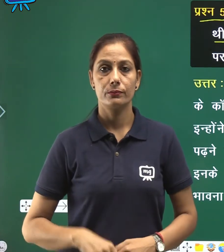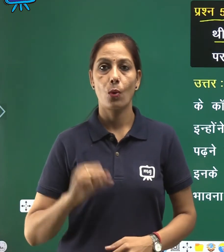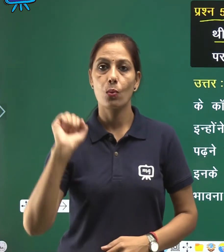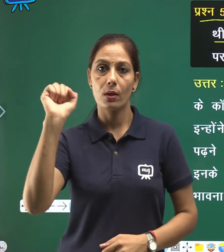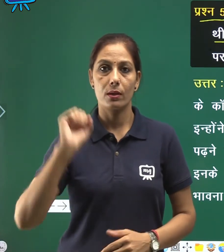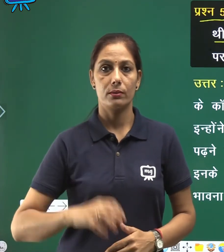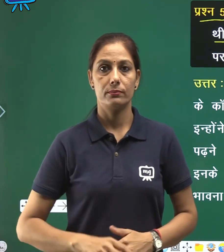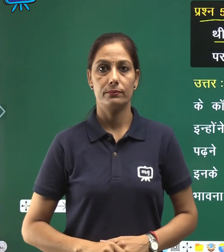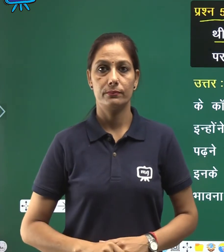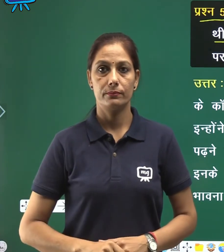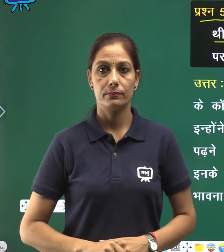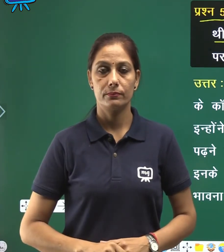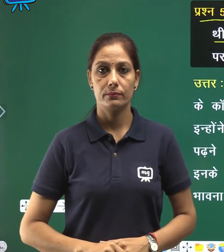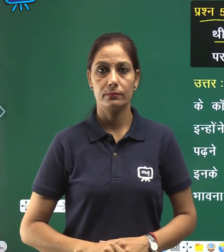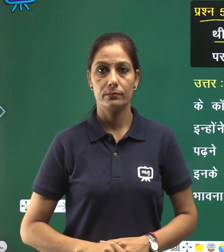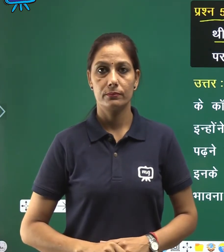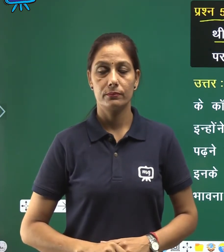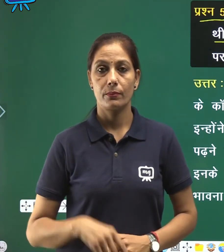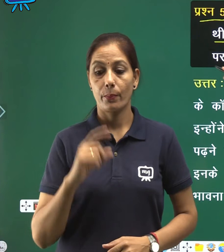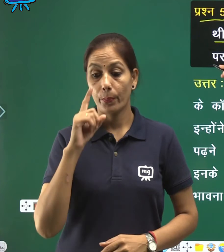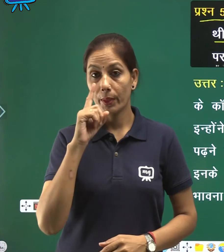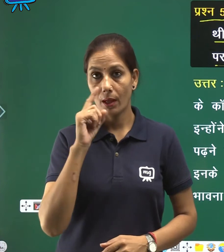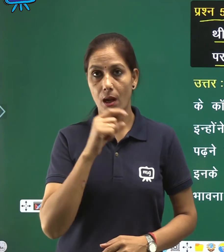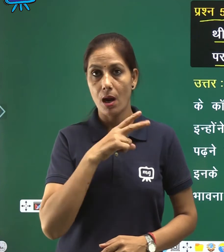उनका मन्नू भंडारी पर